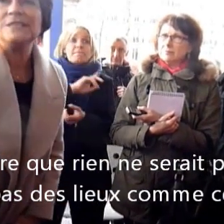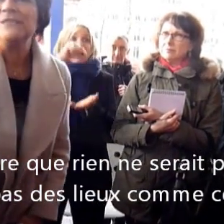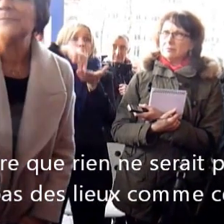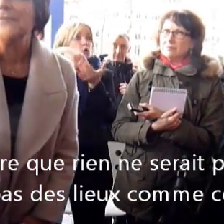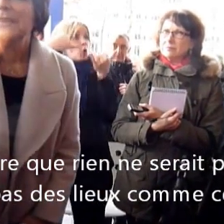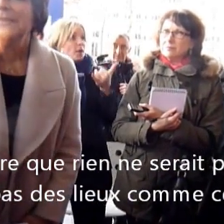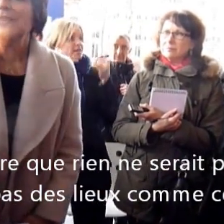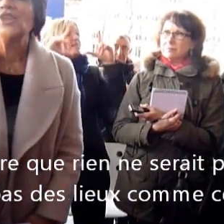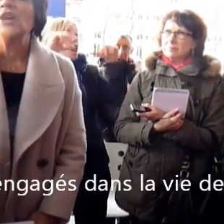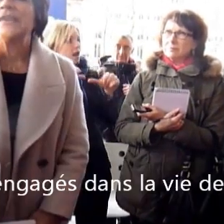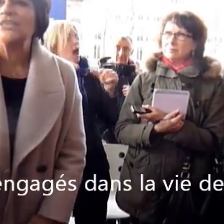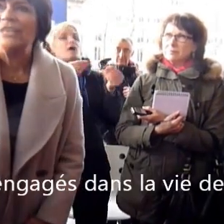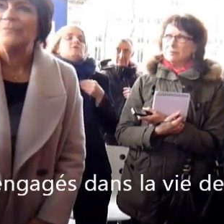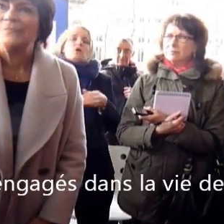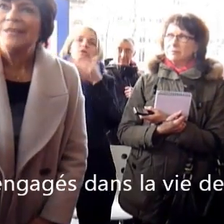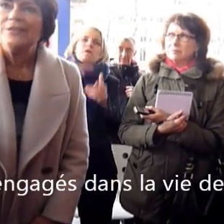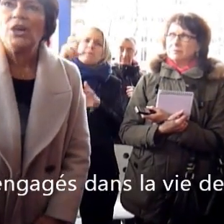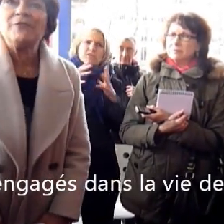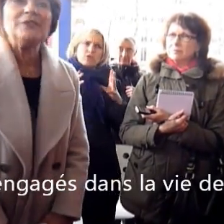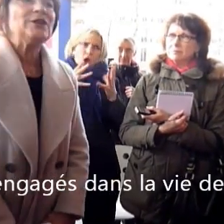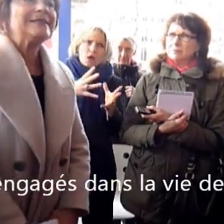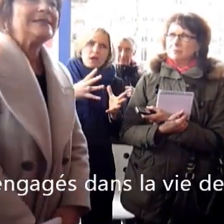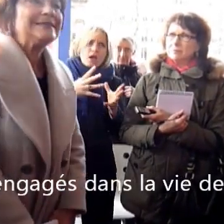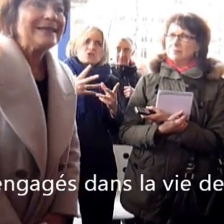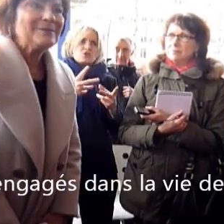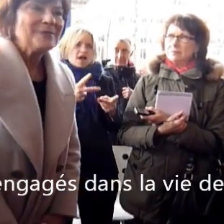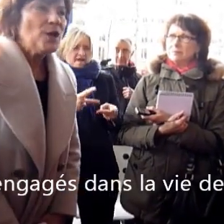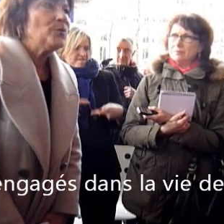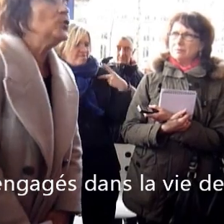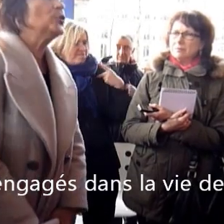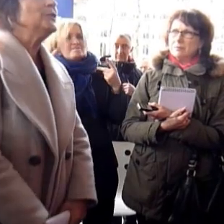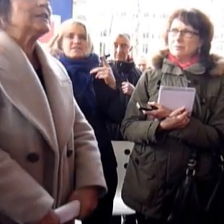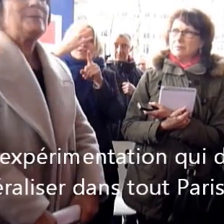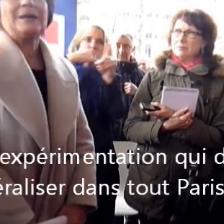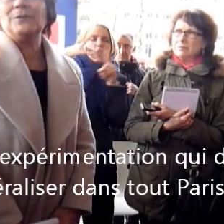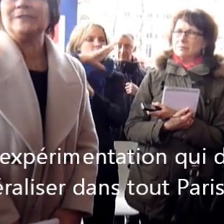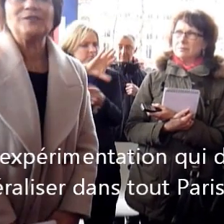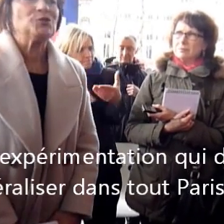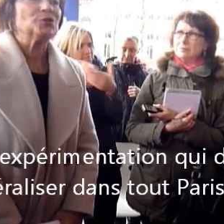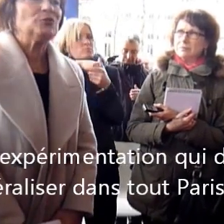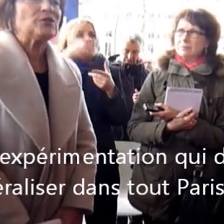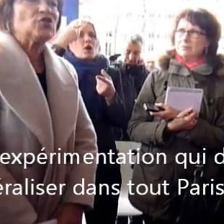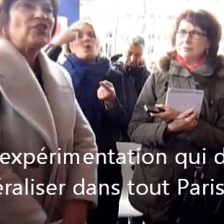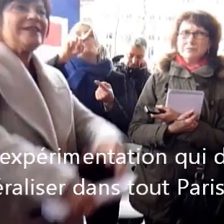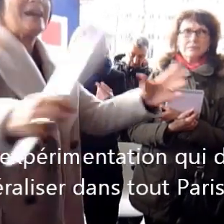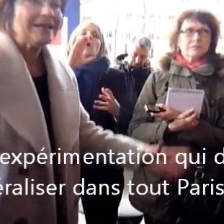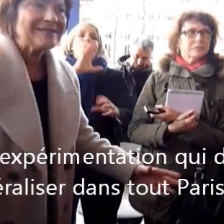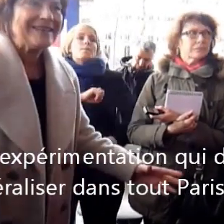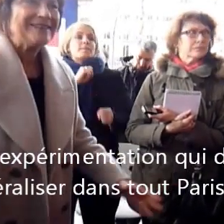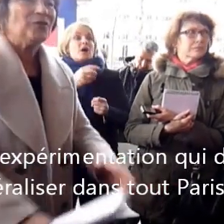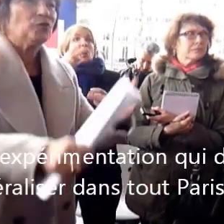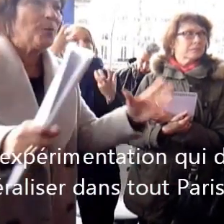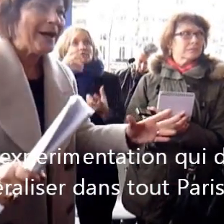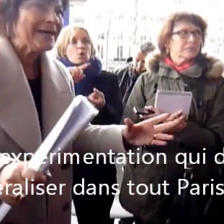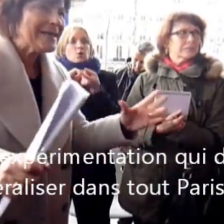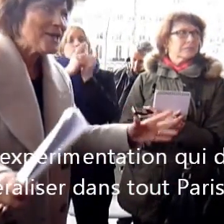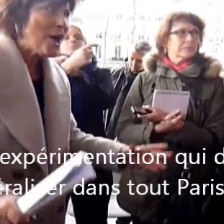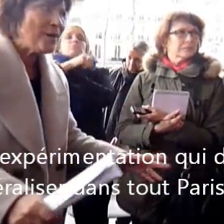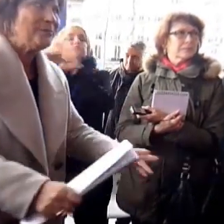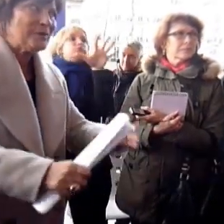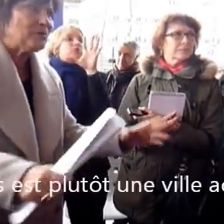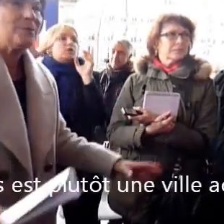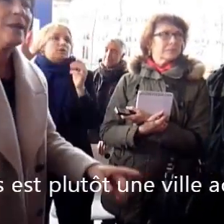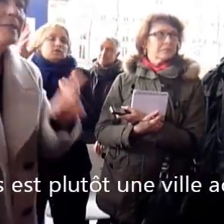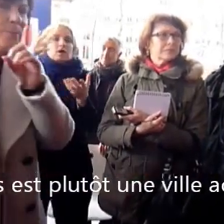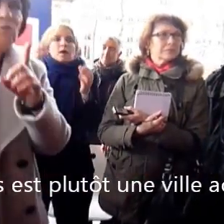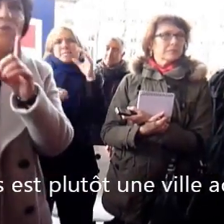comme celui-ci. Des gens engagés dans la vie de la cité pour une expérimentation qui doit se généraliser dans tout Paris